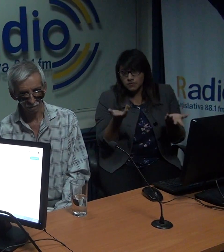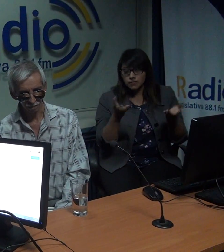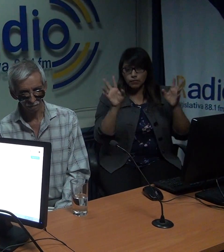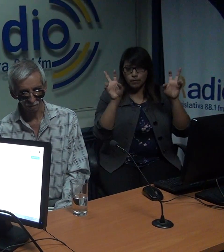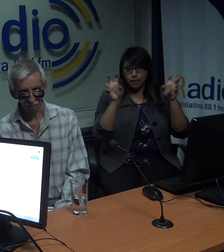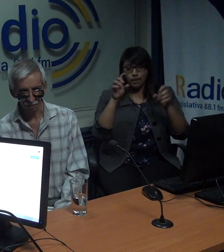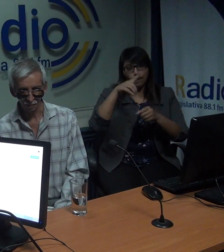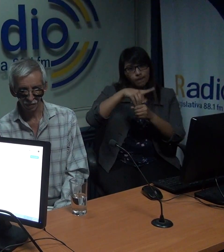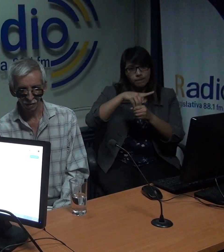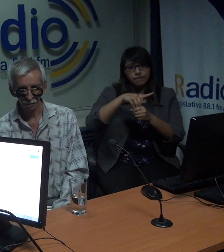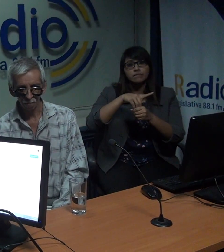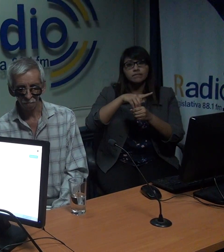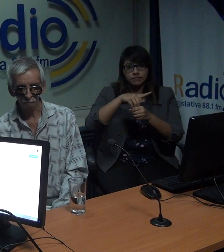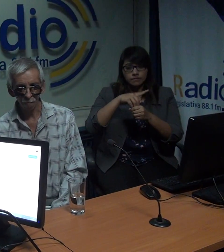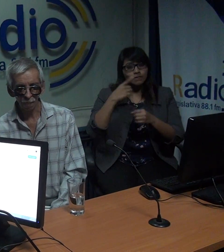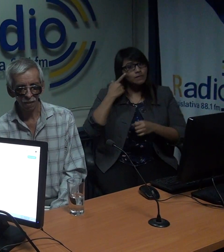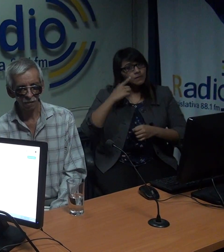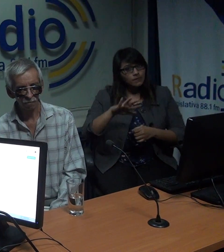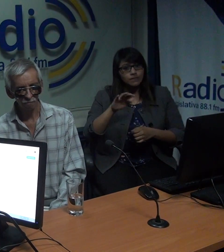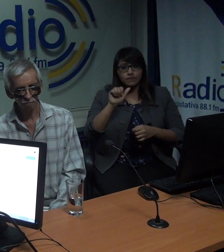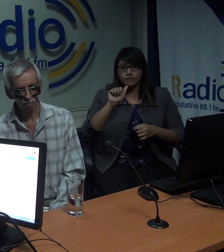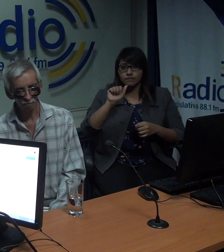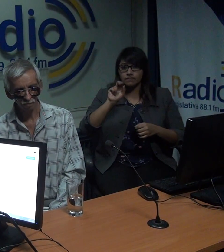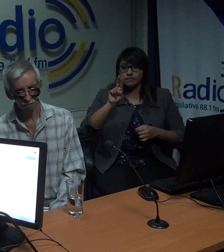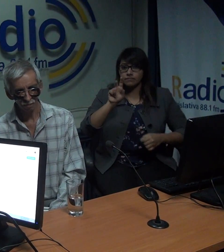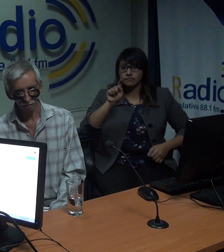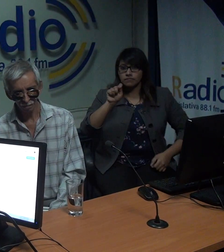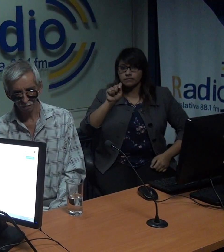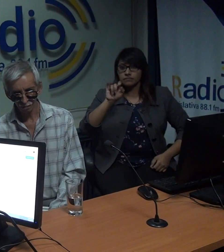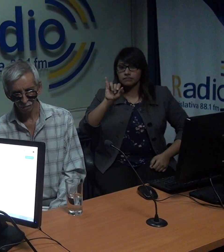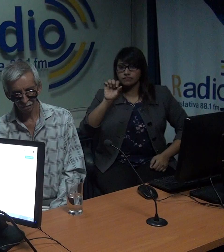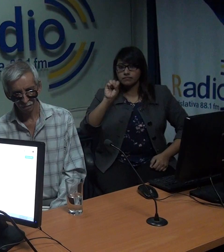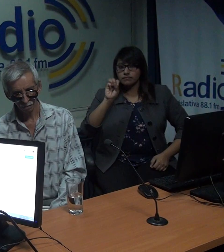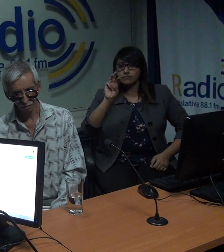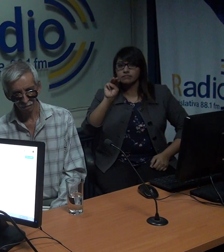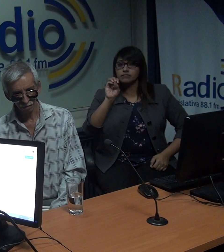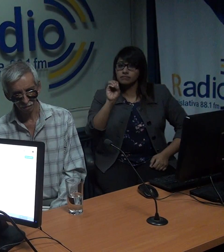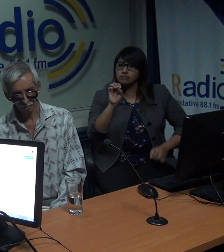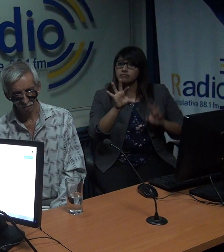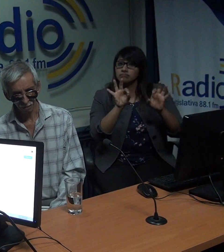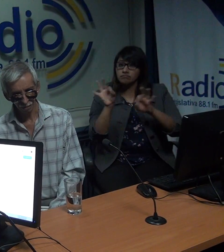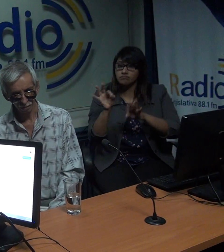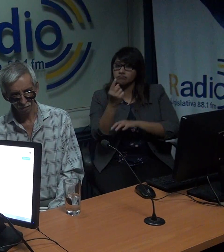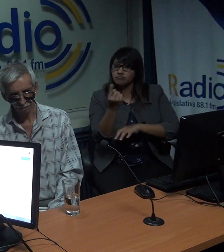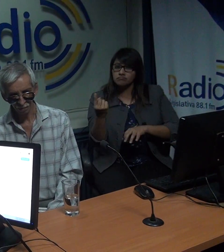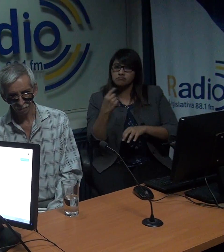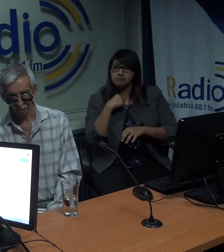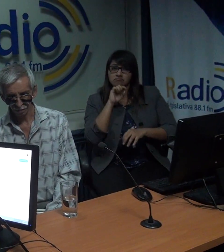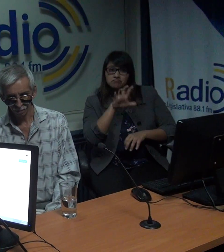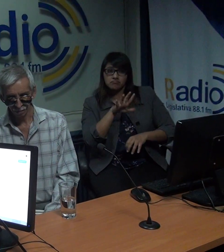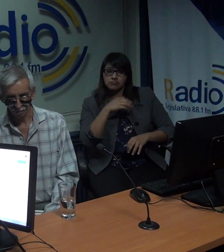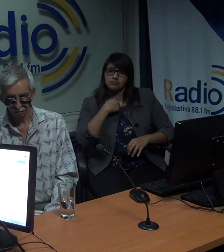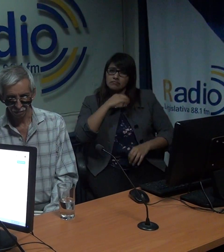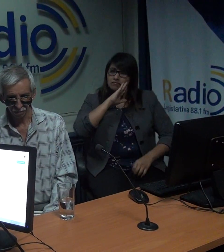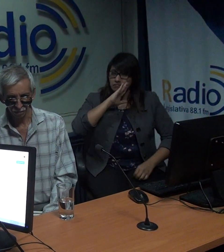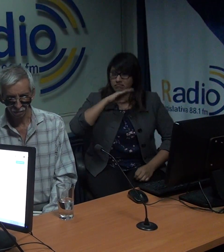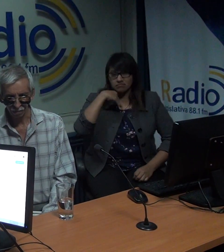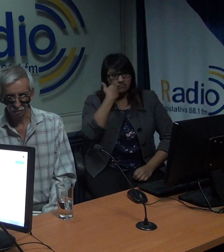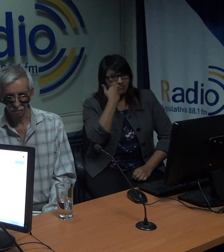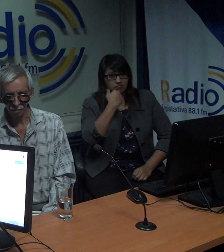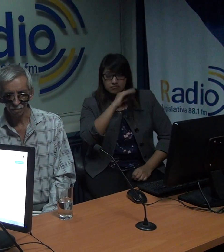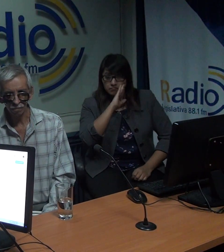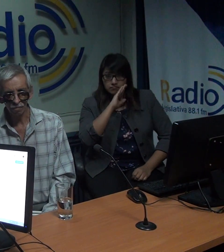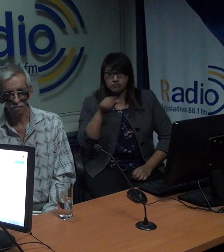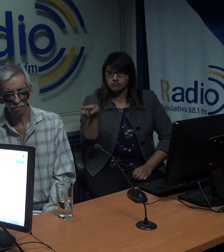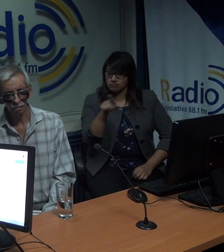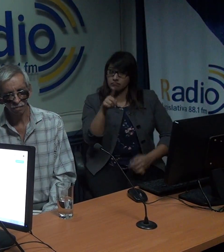de discapacidad. En este caso el autismo, hay muchas personas que lo manejan como una enfermedad y ustedes muchas veces nos